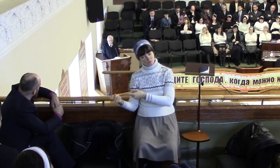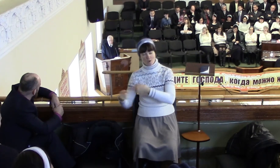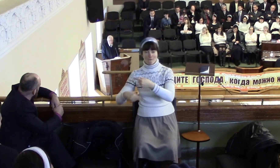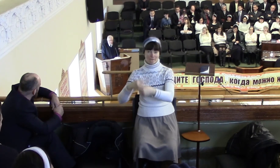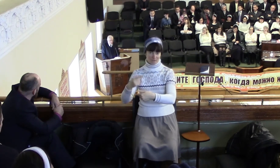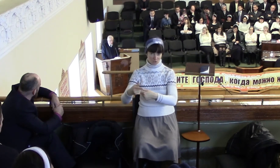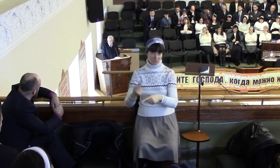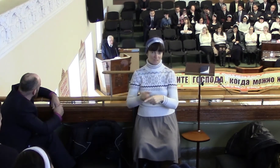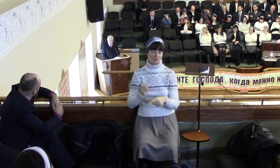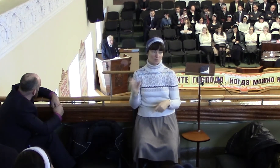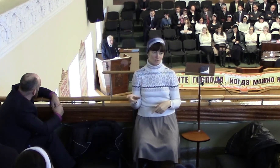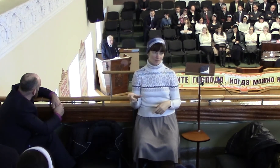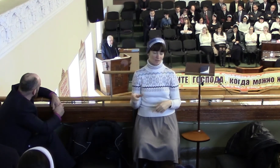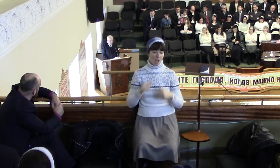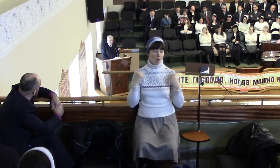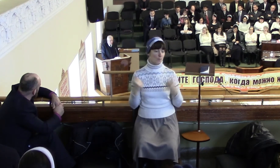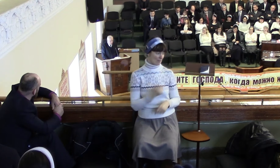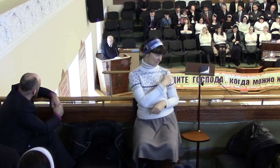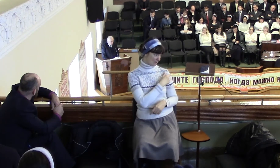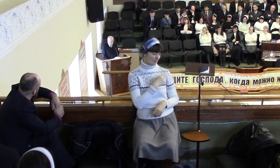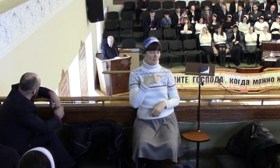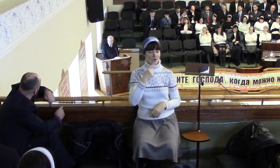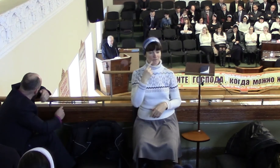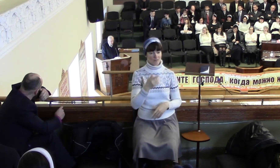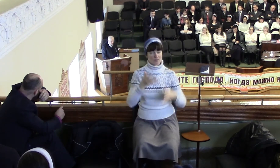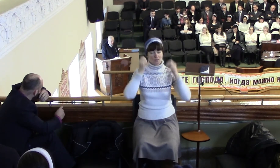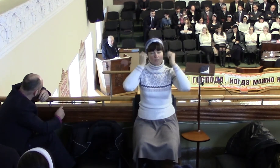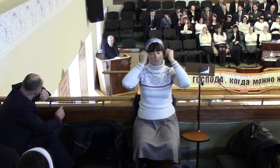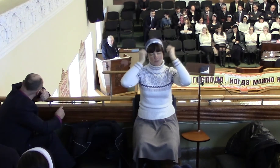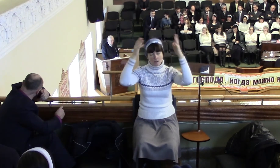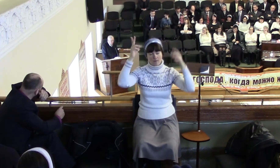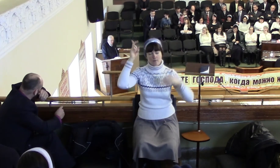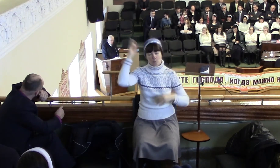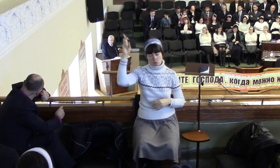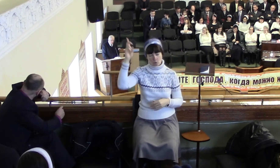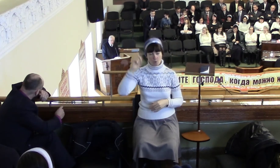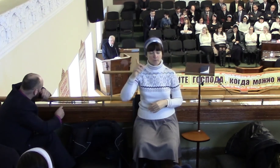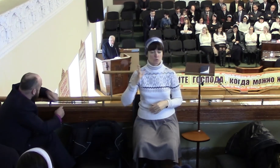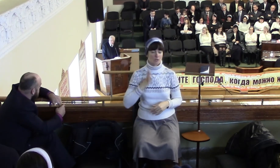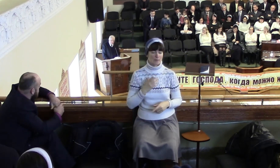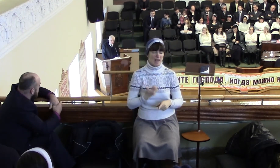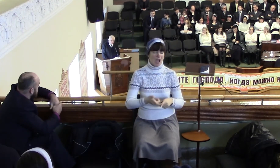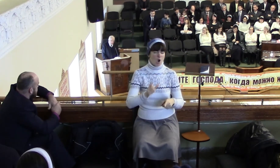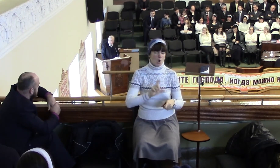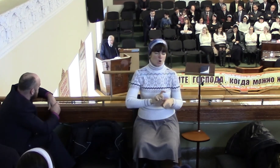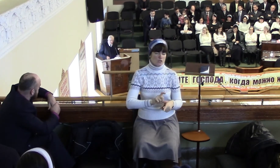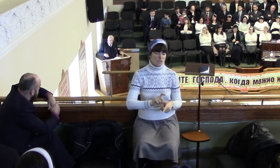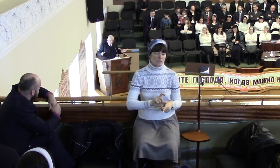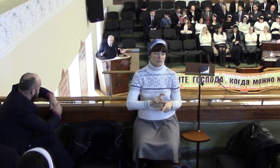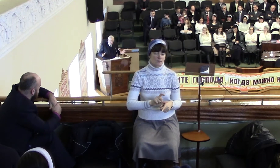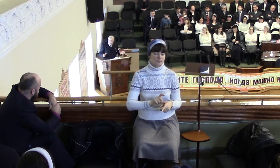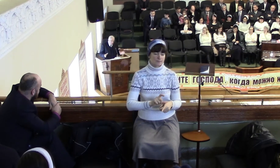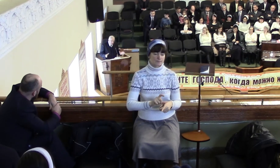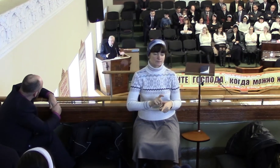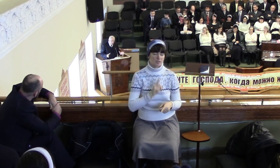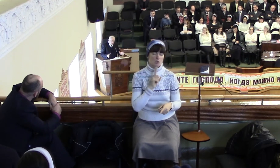были «Слава Богу», потому что ему было очень тяжело, потому что он очень страдал. Вот